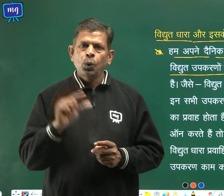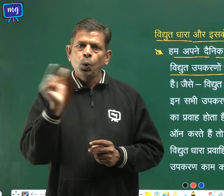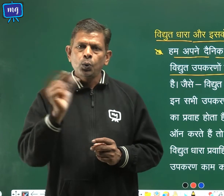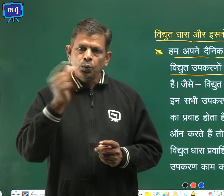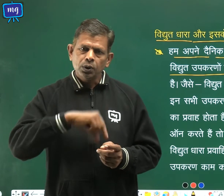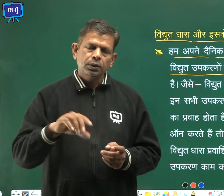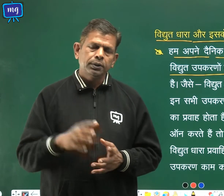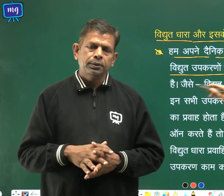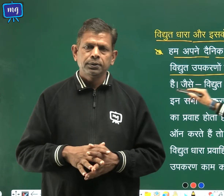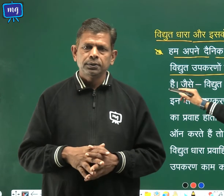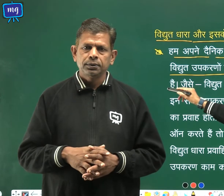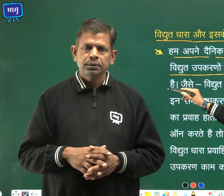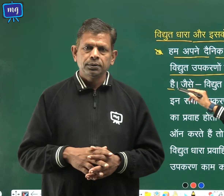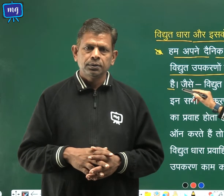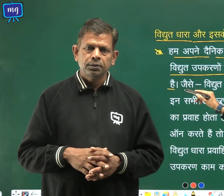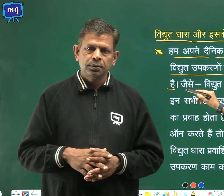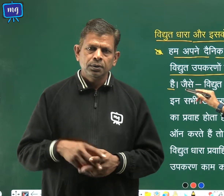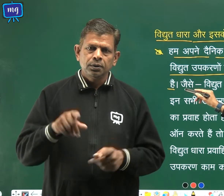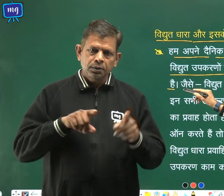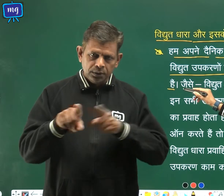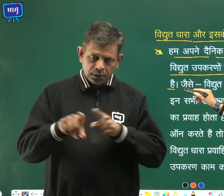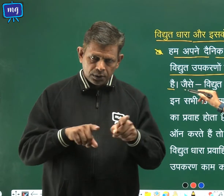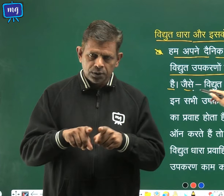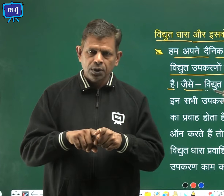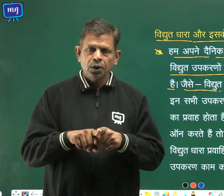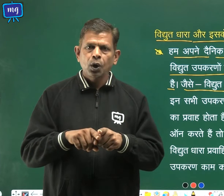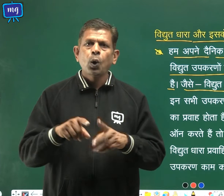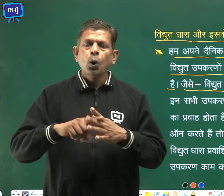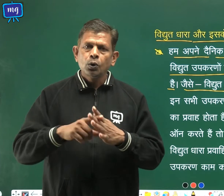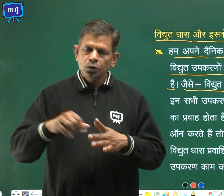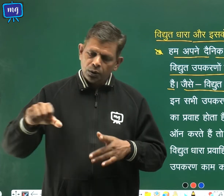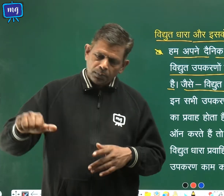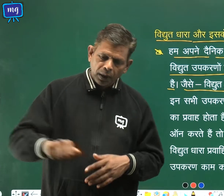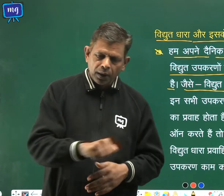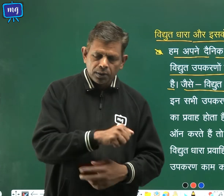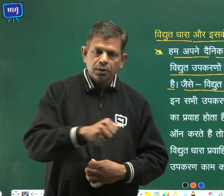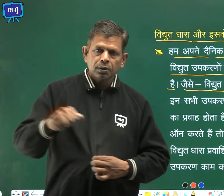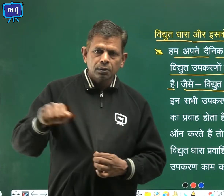उपयोग करते हैं, जैसे विद्युत प्रेस,